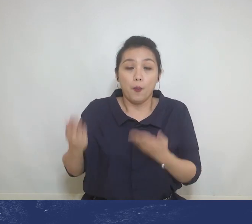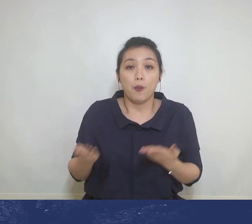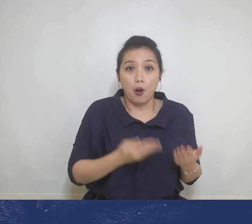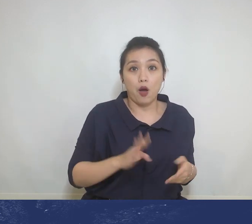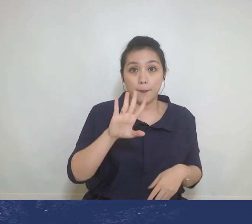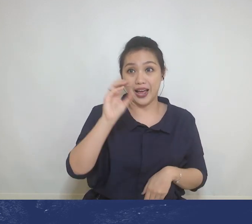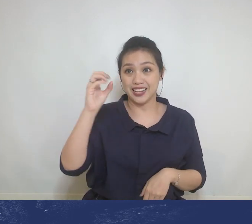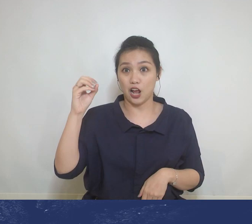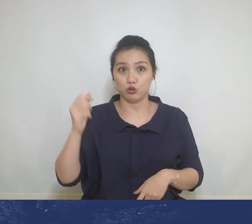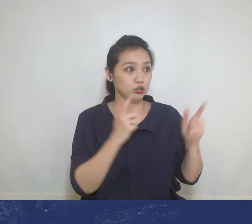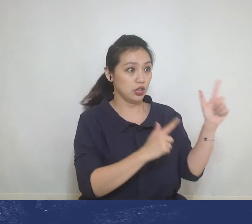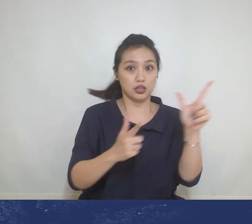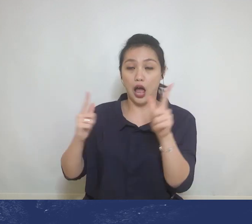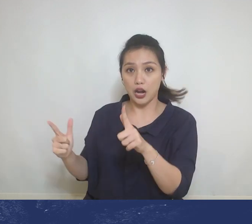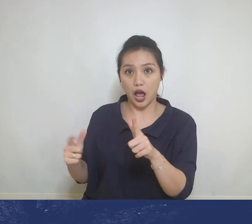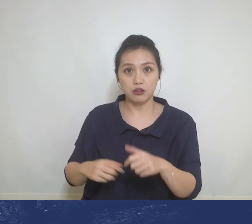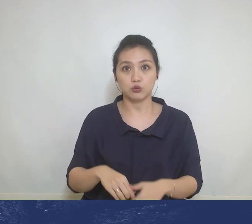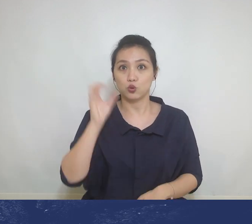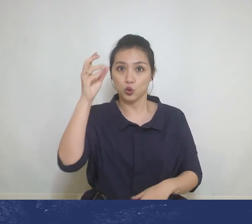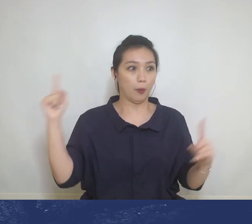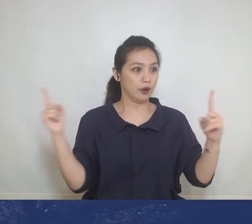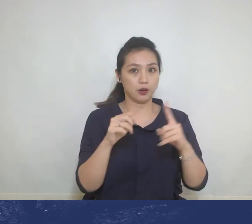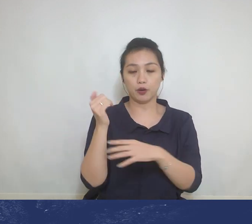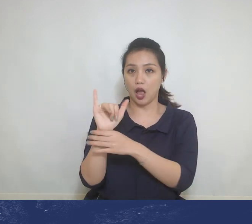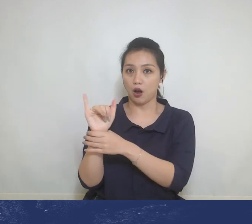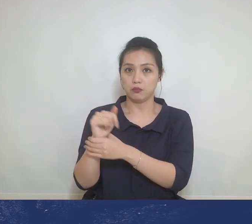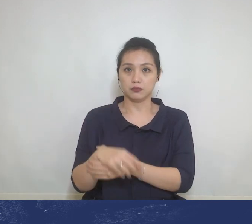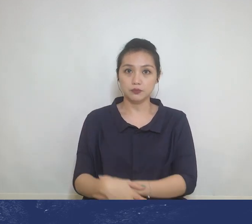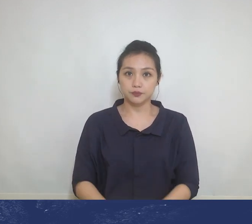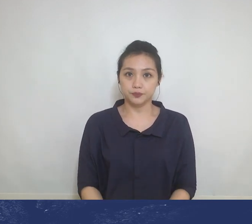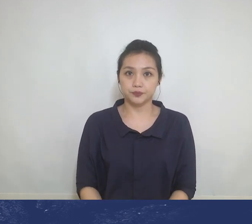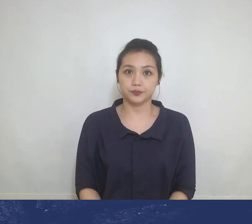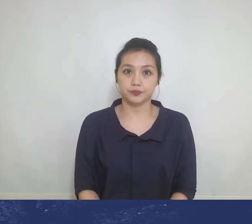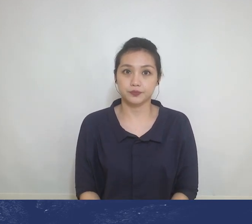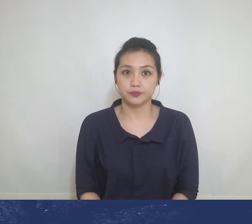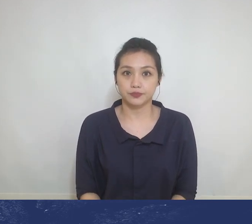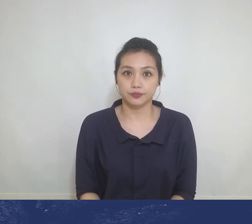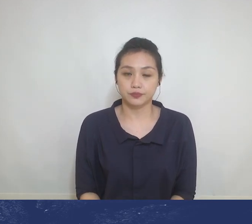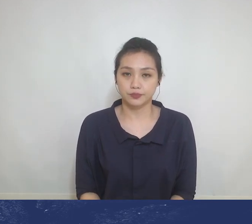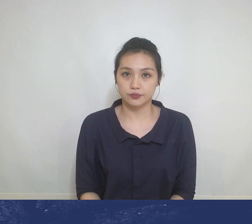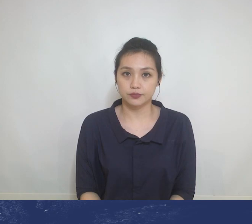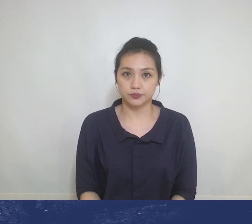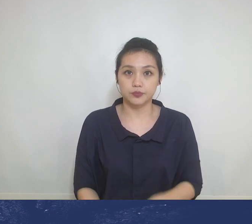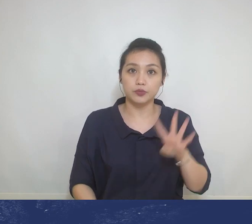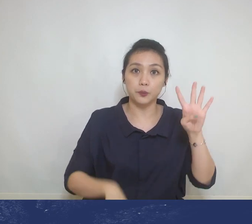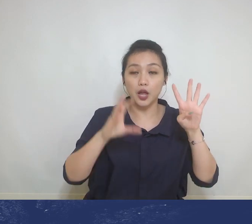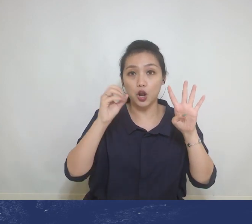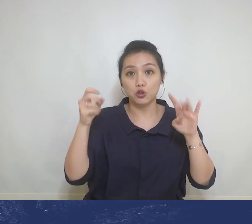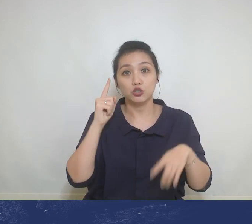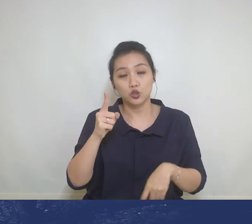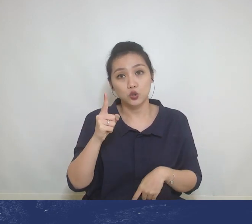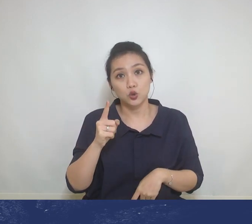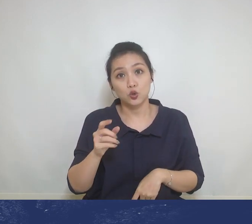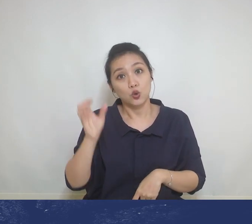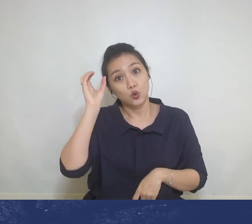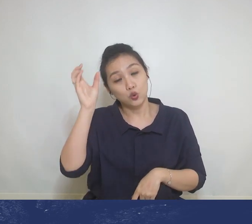sudah dipersiapkan oleh Esau. Dan tidak dijelaskan lebih lanjut di dalam Alkitab, 400 orang itu apakah untuk menyambut Yakub